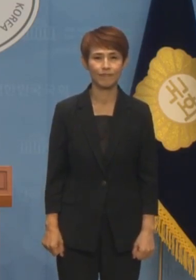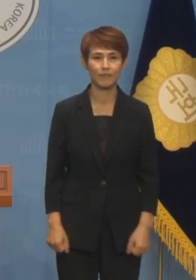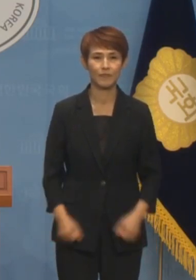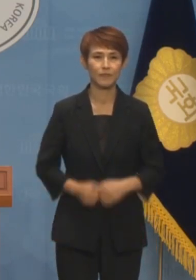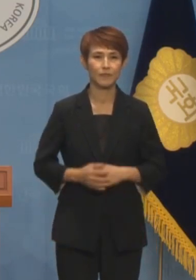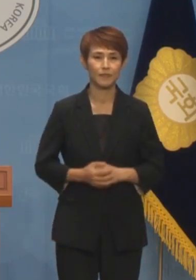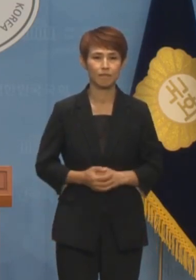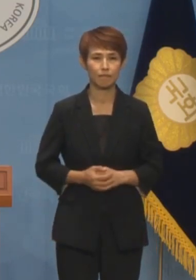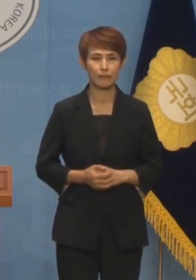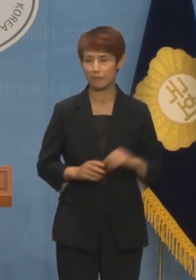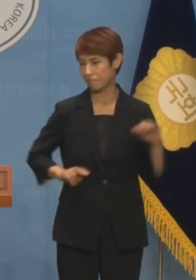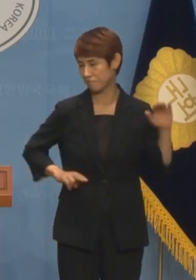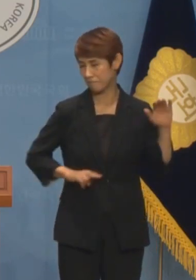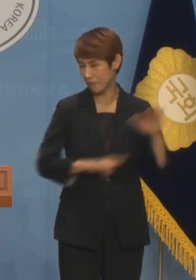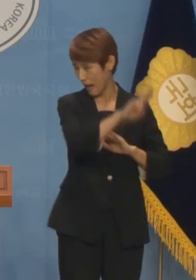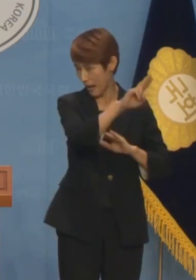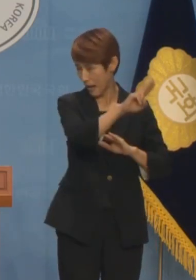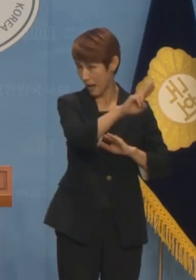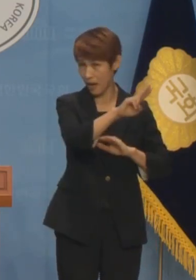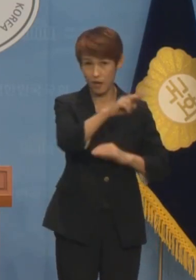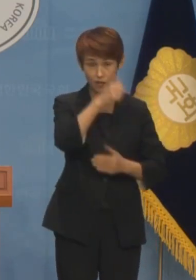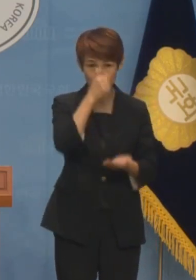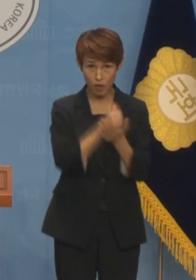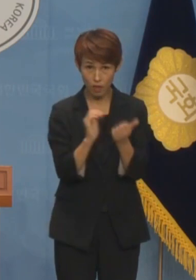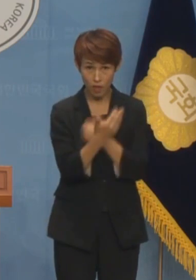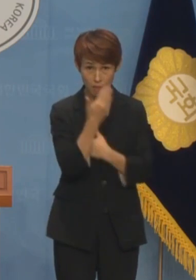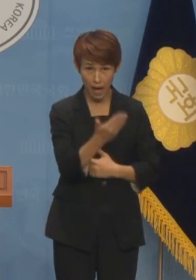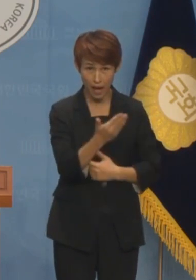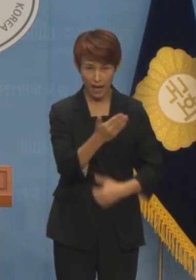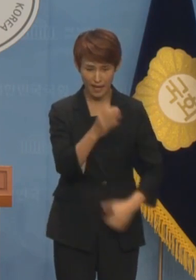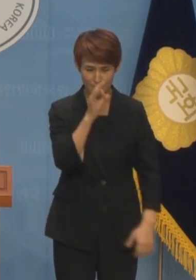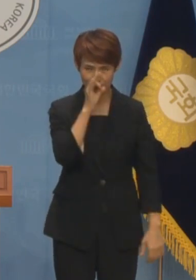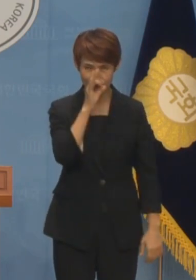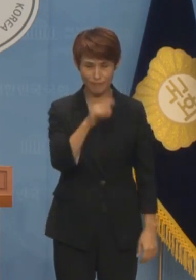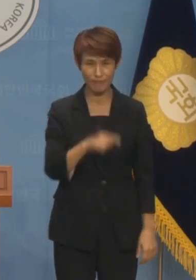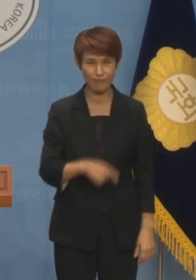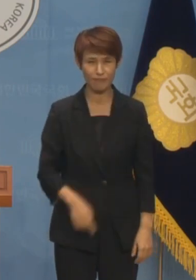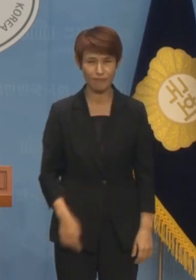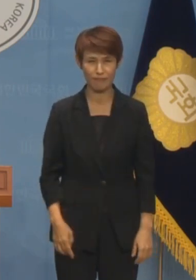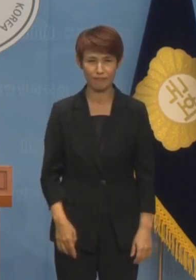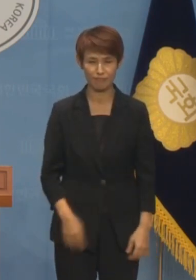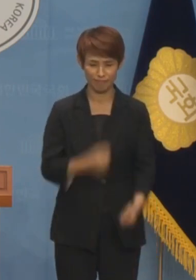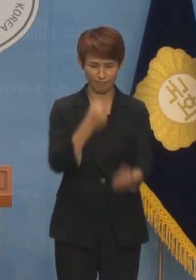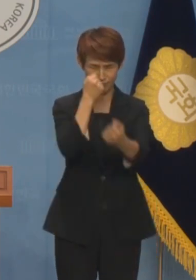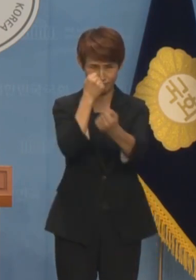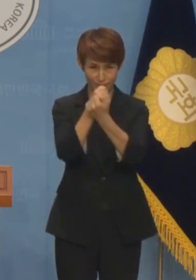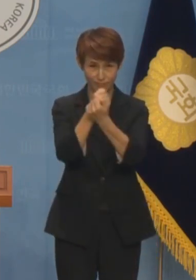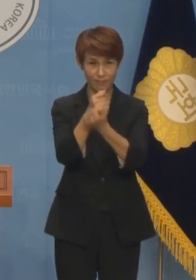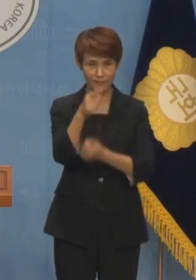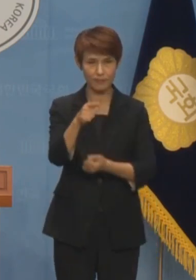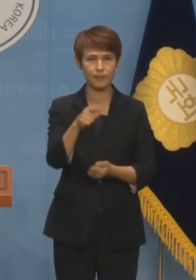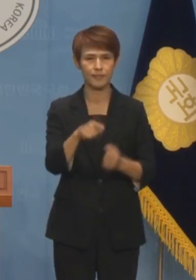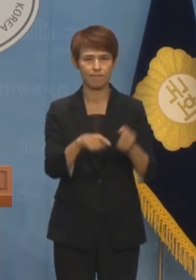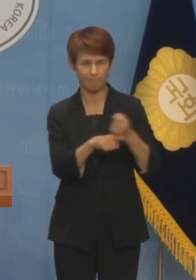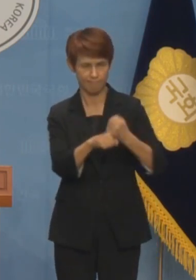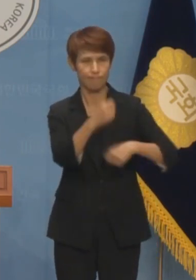36개 줄행랑이 죄를 가려줄 수 없습니다. 습관성 법치 파괴 끝까지 책임을